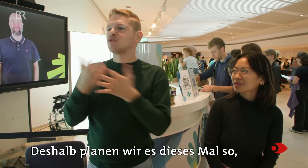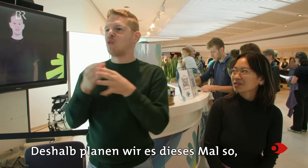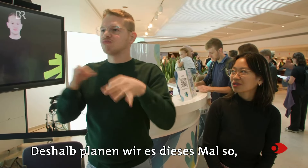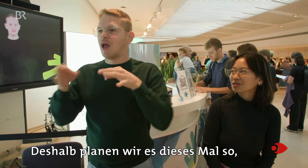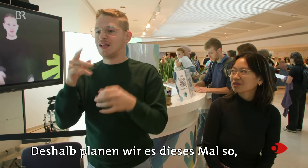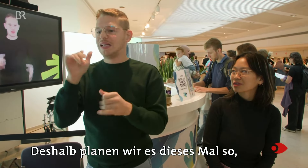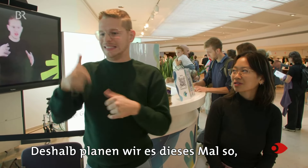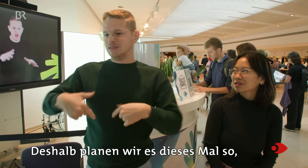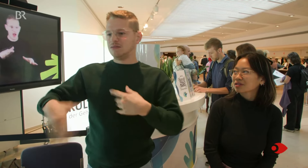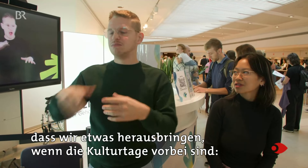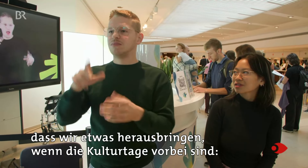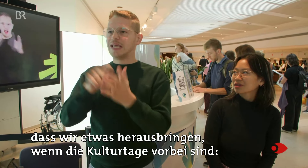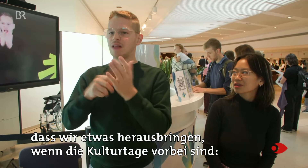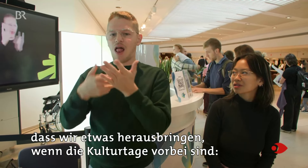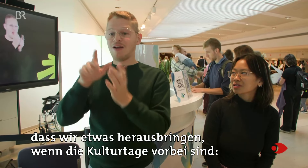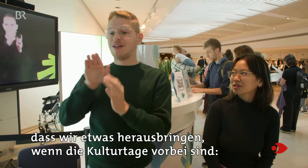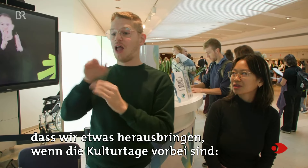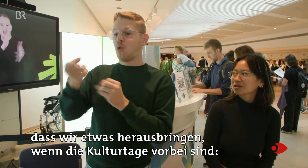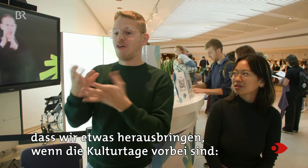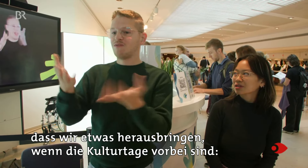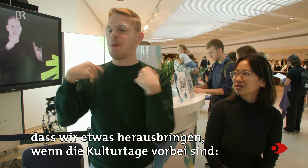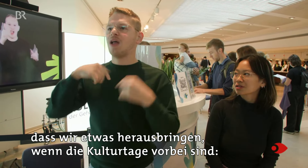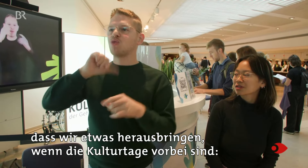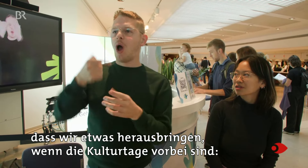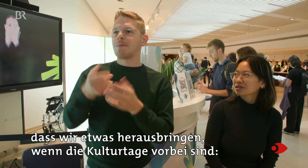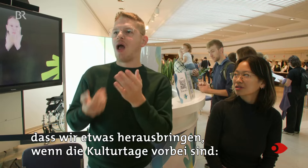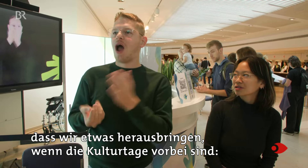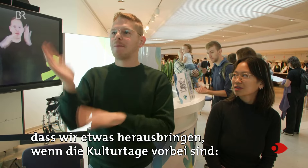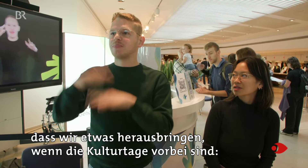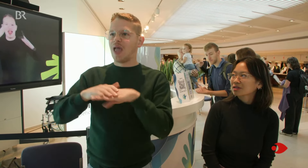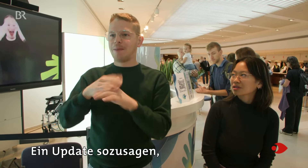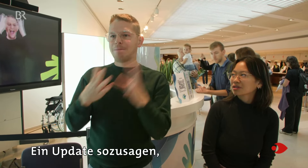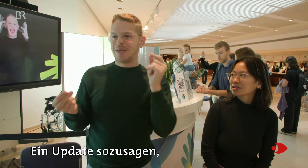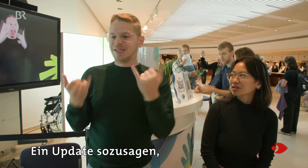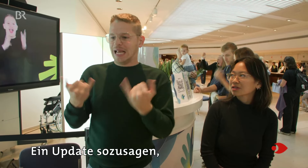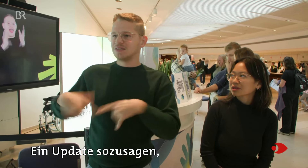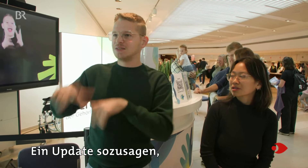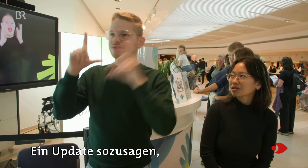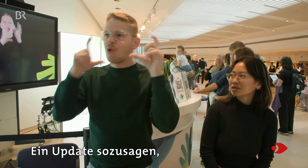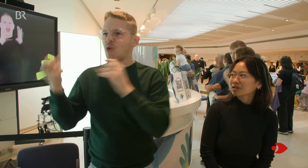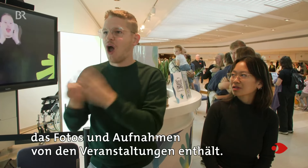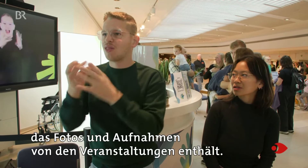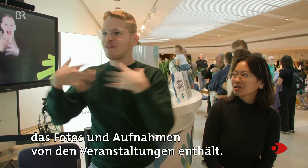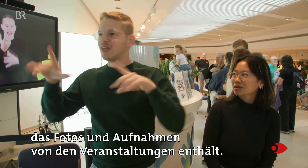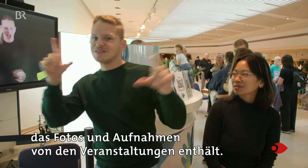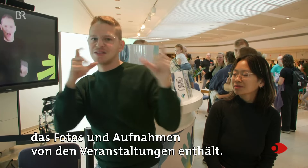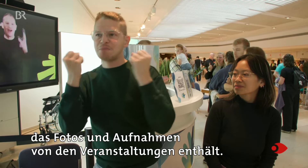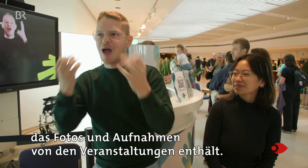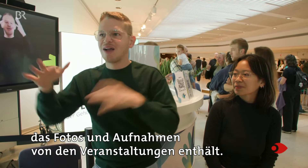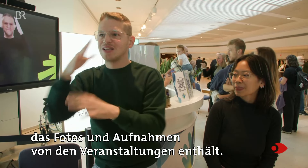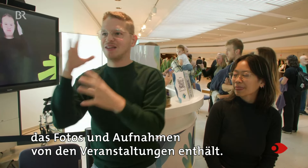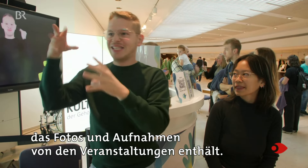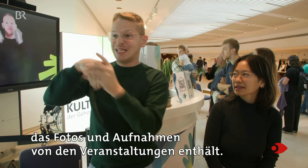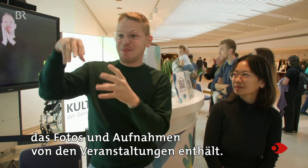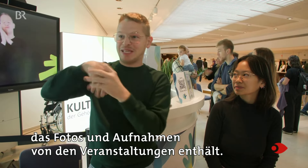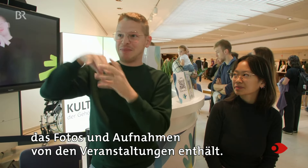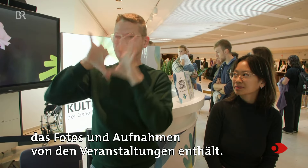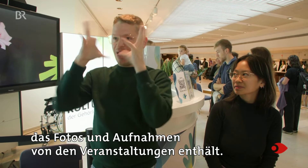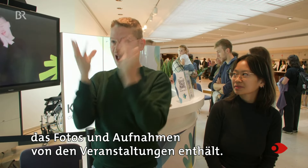planen wir es dieses Mal so, dass wir etwas herausbringen, wenn die Kulturtage vorbei sind. Ein Update sozusagen, das Fotos und Aufnahmen von